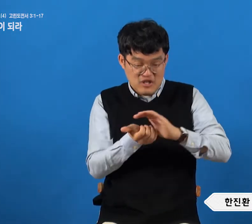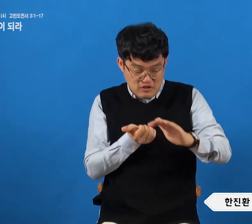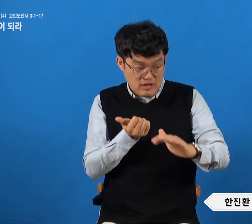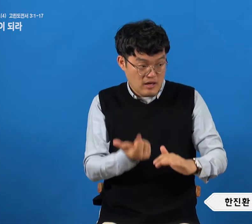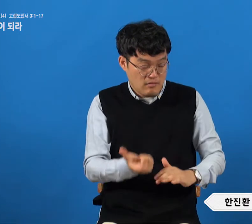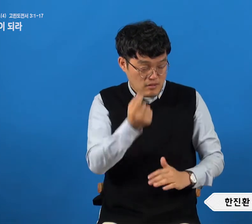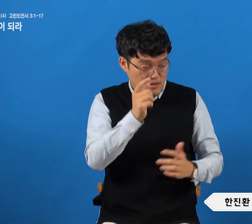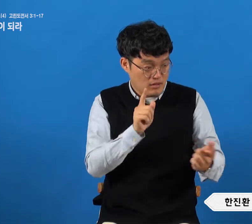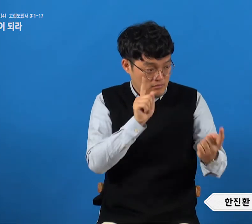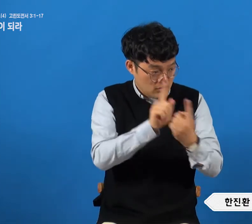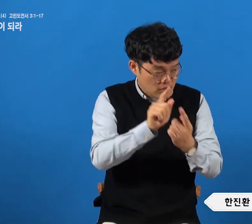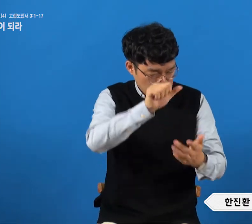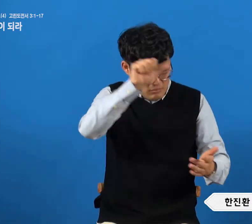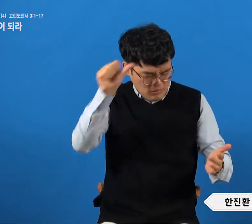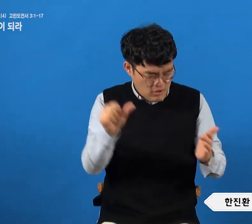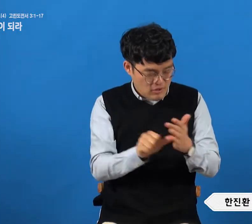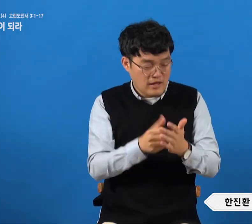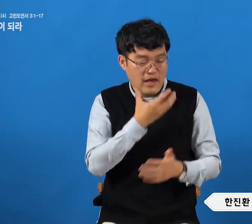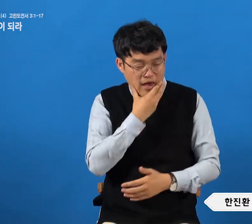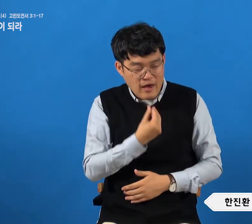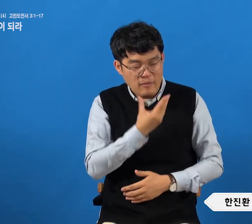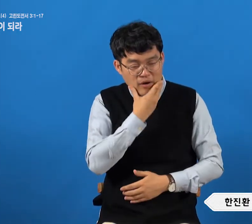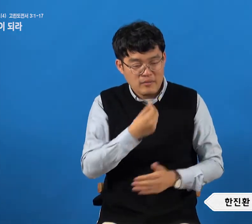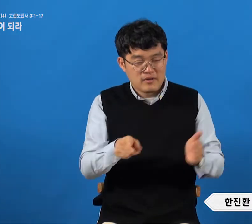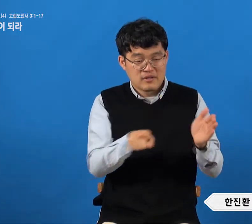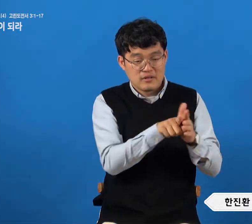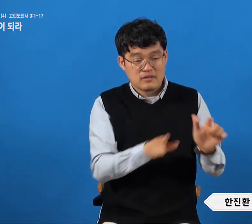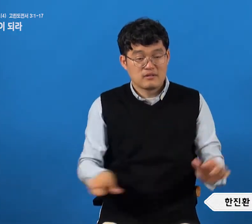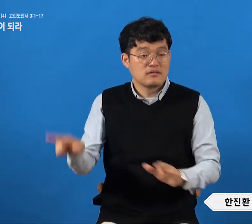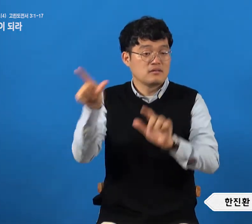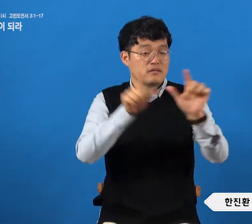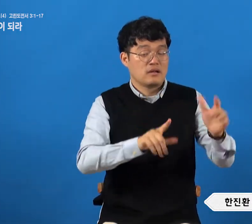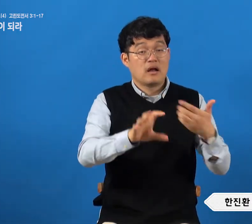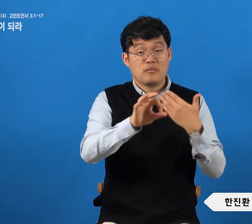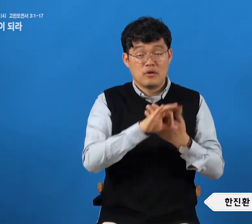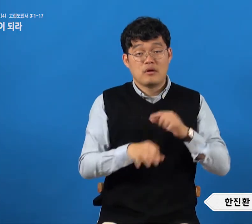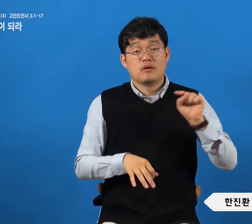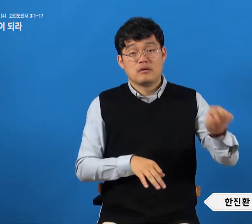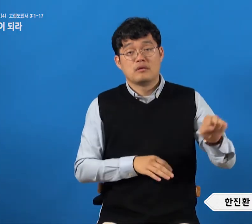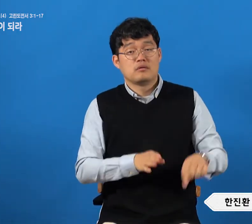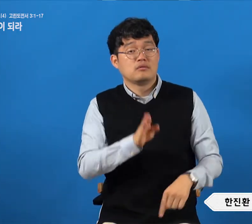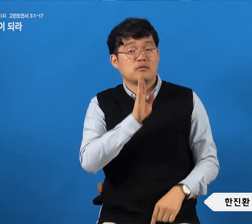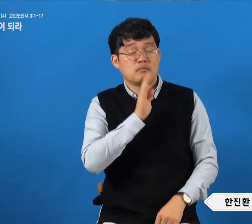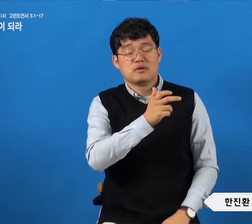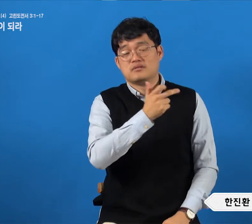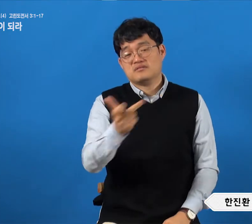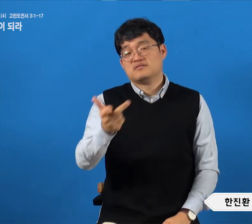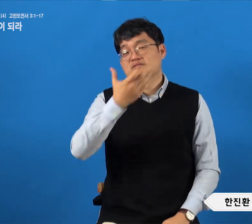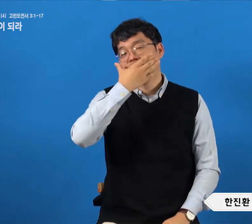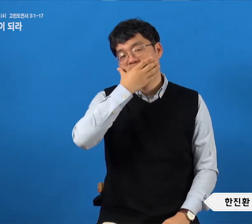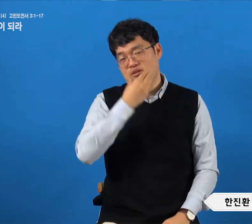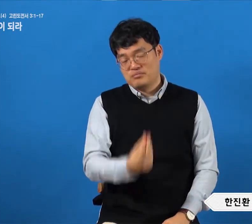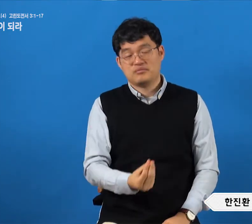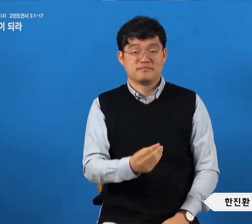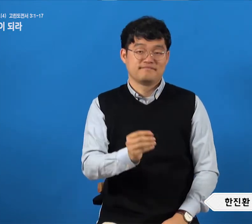일찍이부터 만나가지고 평생 행복하게 신앙생활을 한다면 그것보다 더한 복이 없지요.